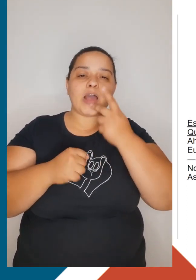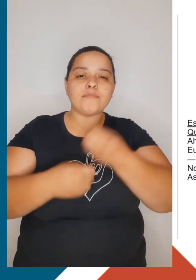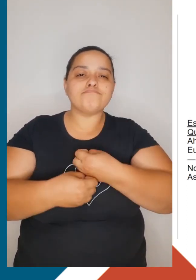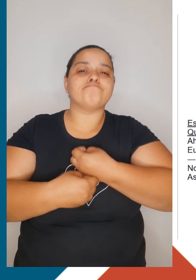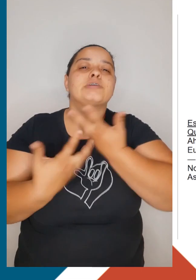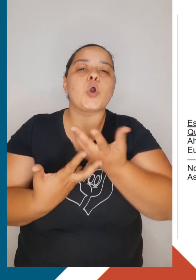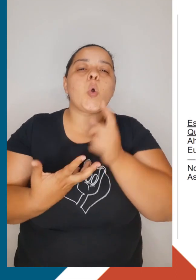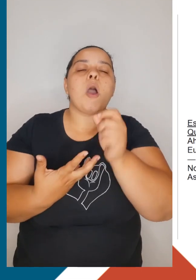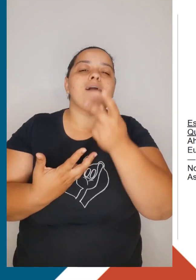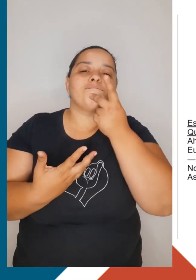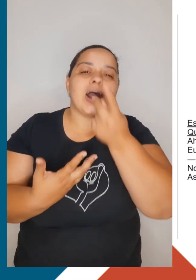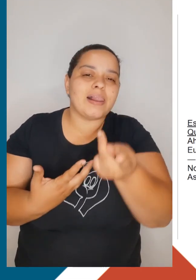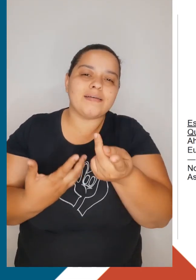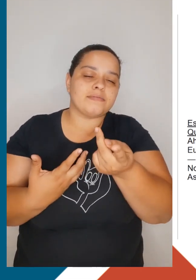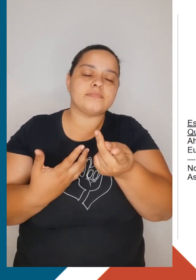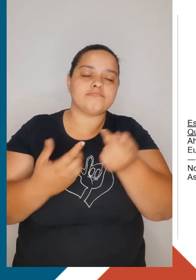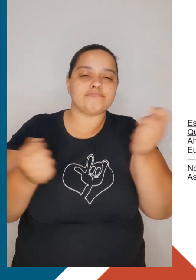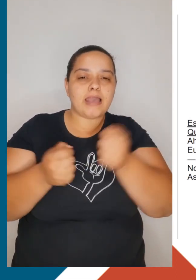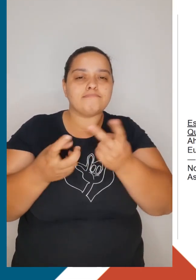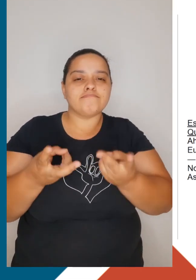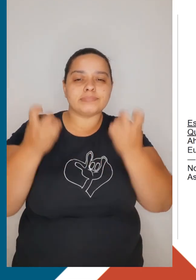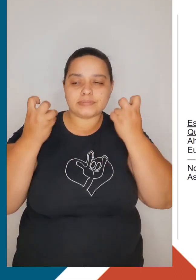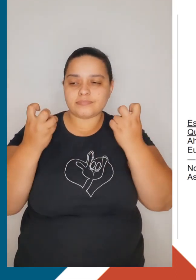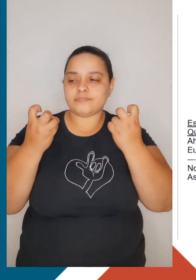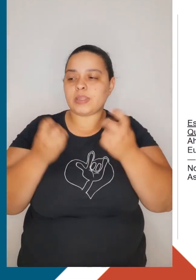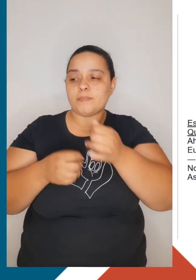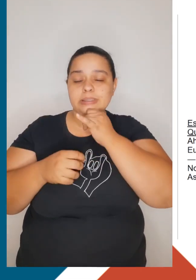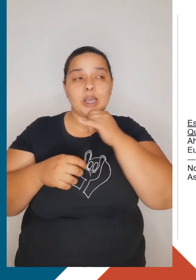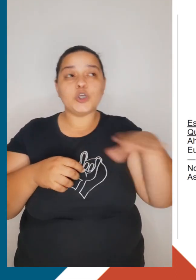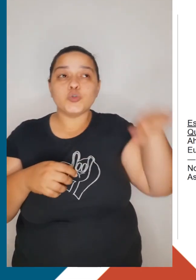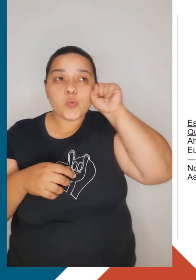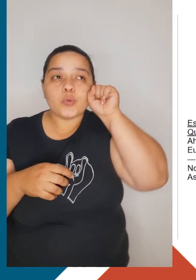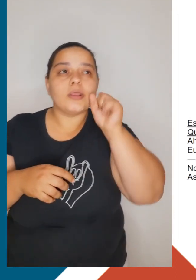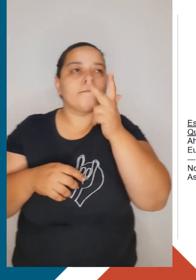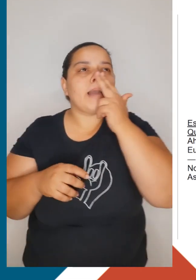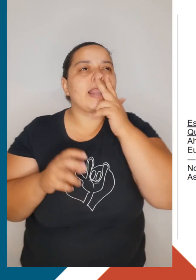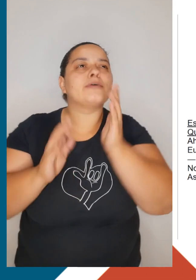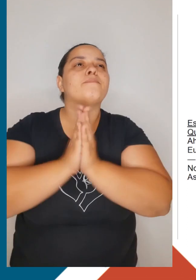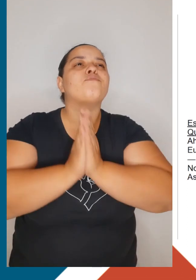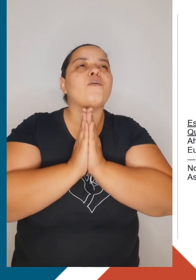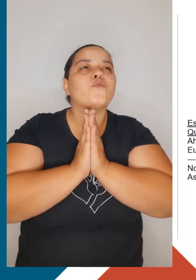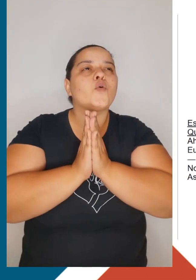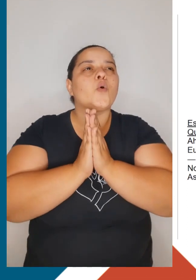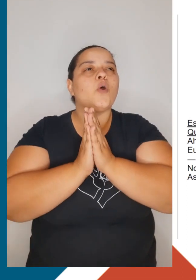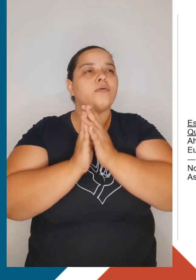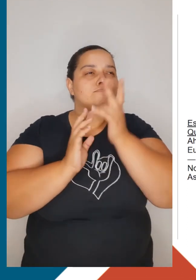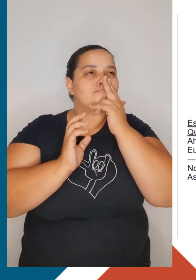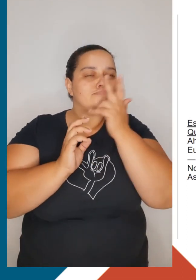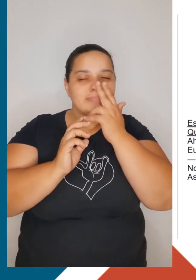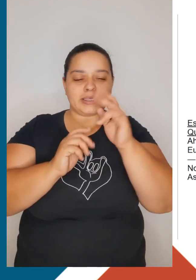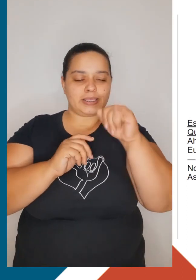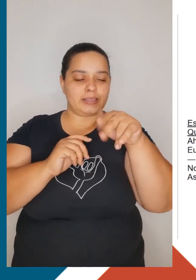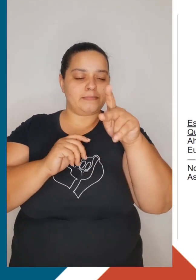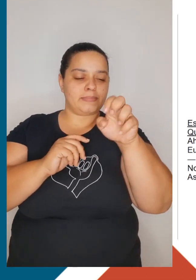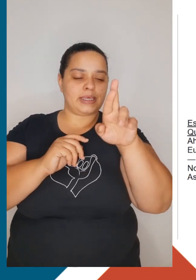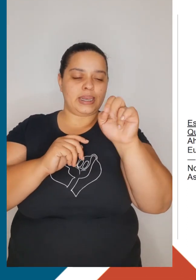do falante quanto ao que é dito. Então, em escuta, nós temos um pedido, uma súplica, marcada pelo uso do